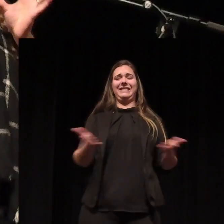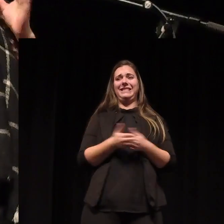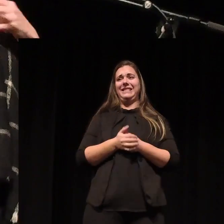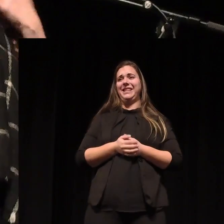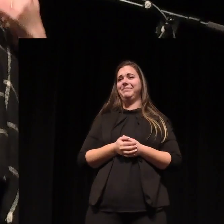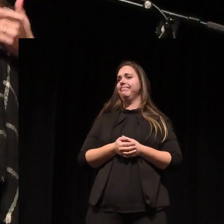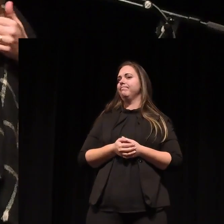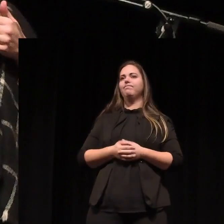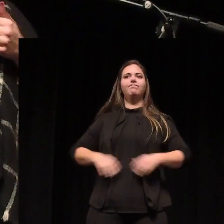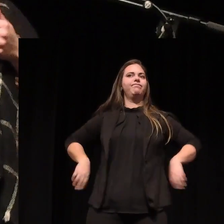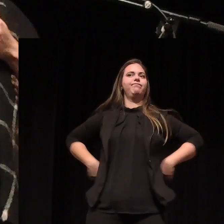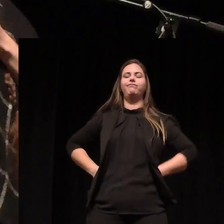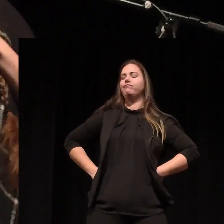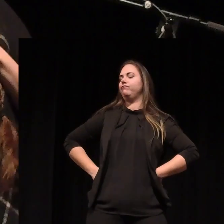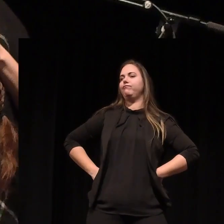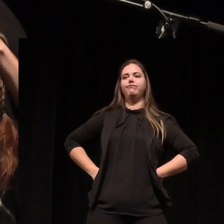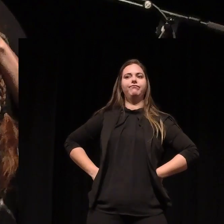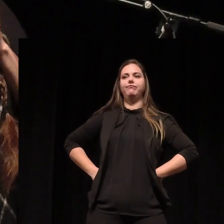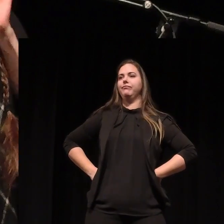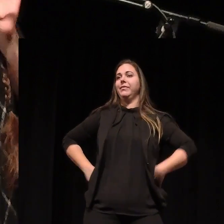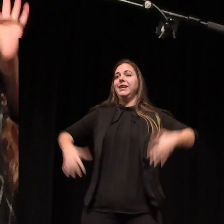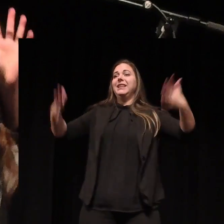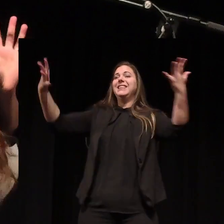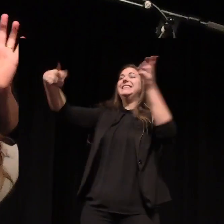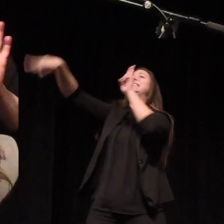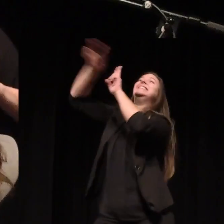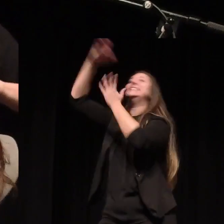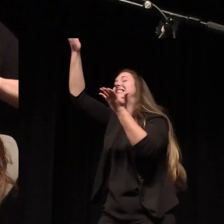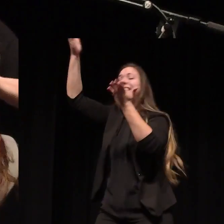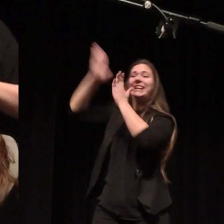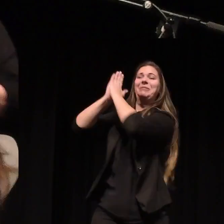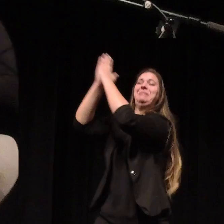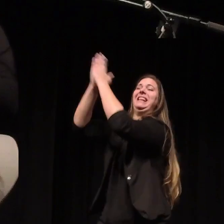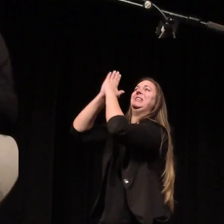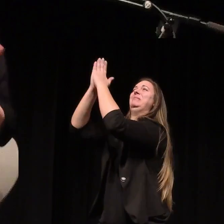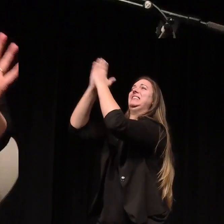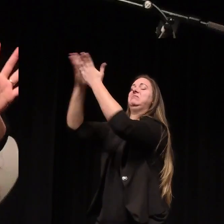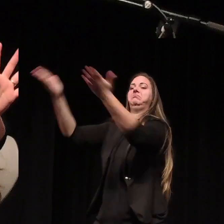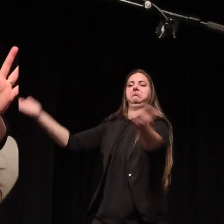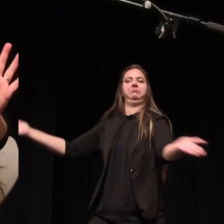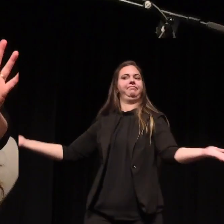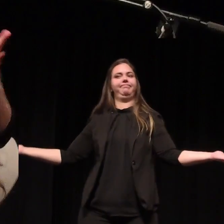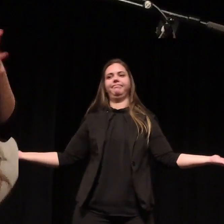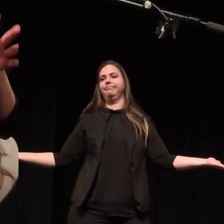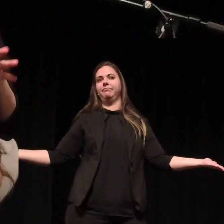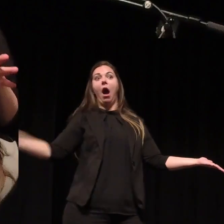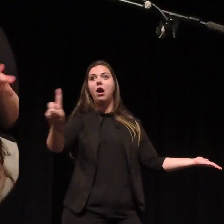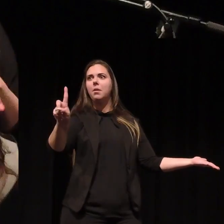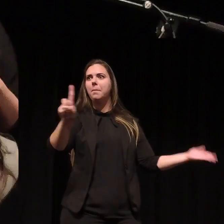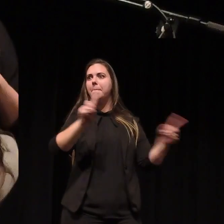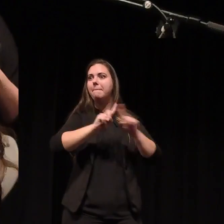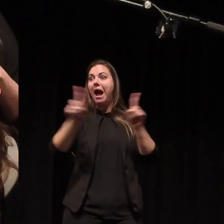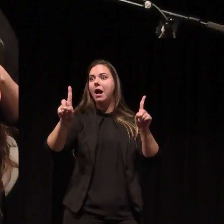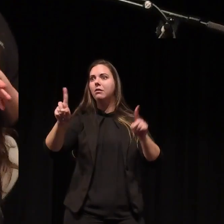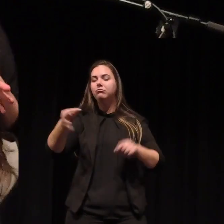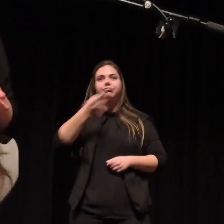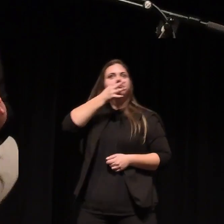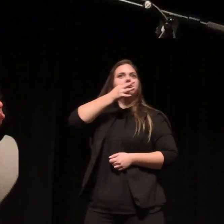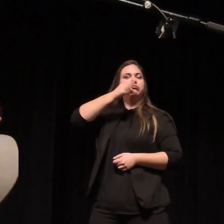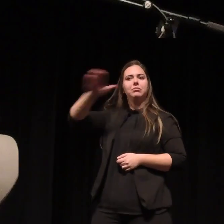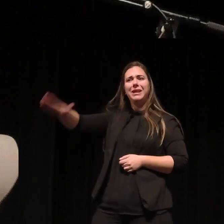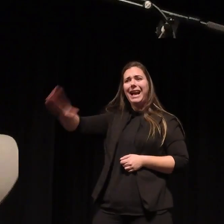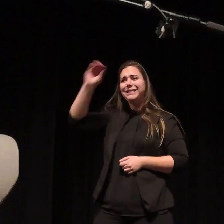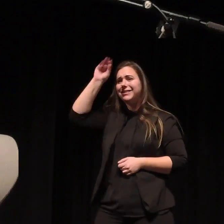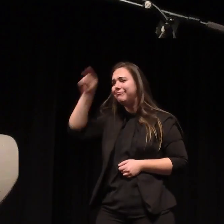Malheureusement, il n'est pas venu une réponse du ciel. Mais ça donnait qu'un petit garçon qui s'appelait Marc-André passait